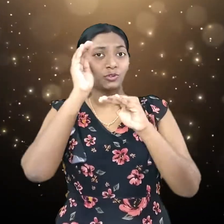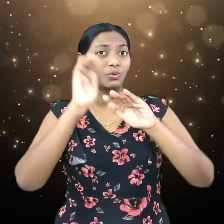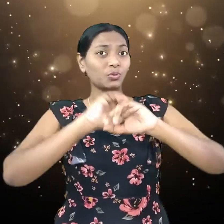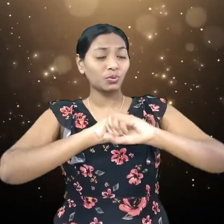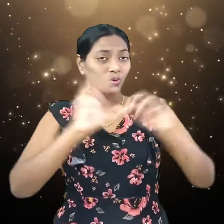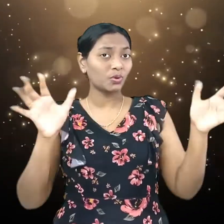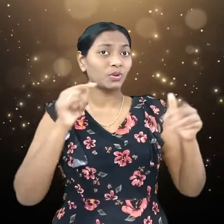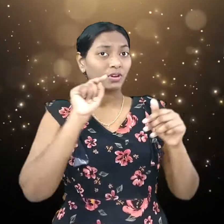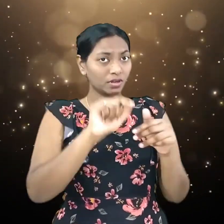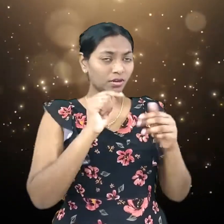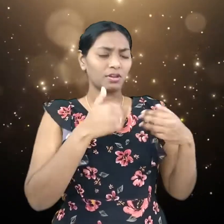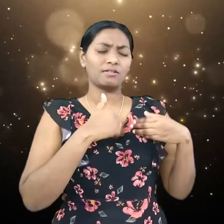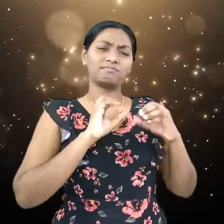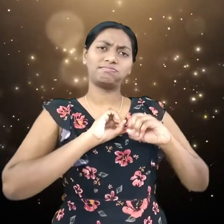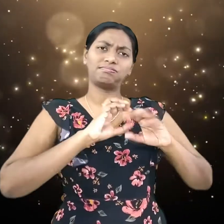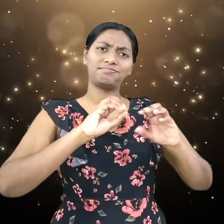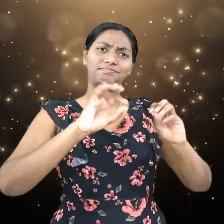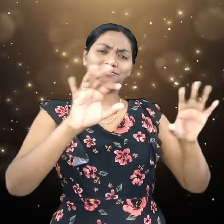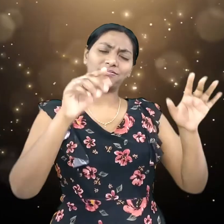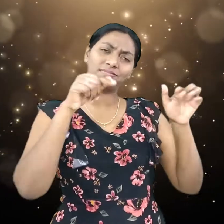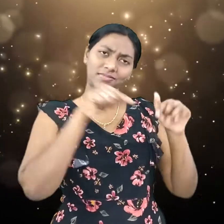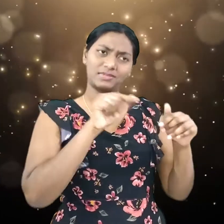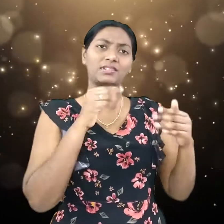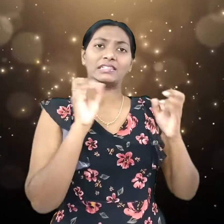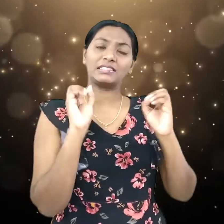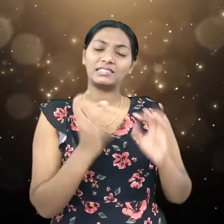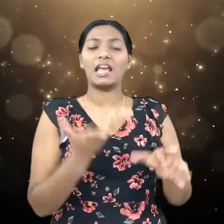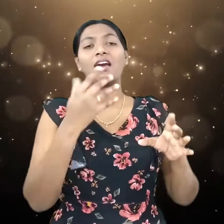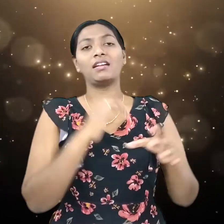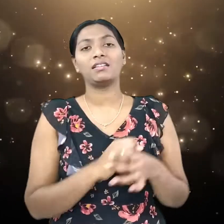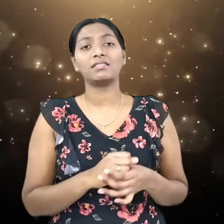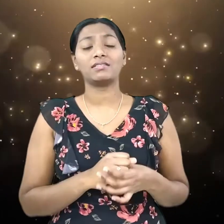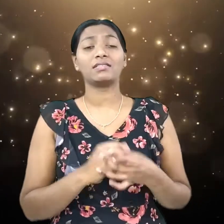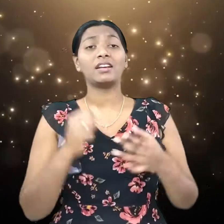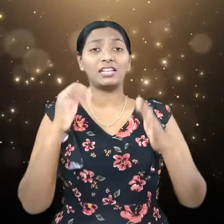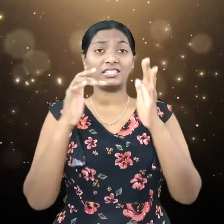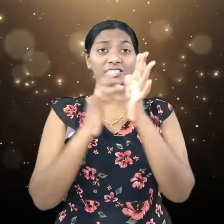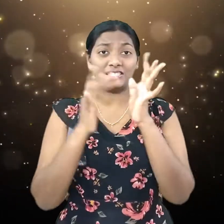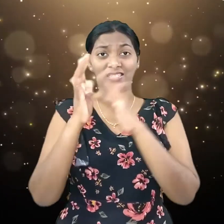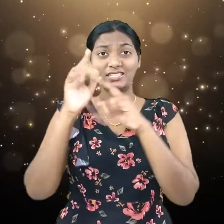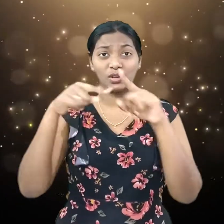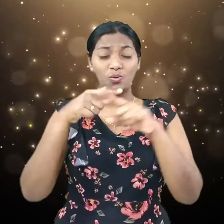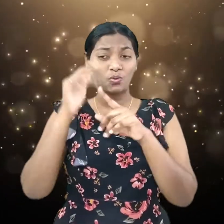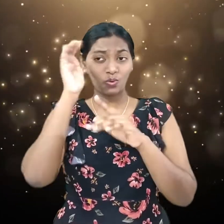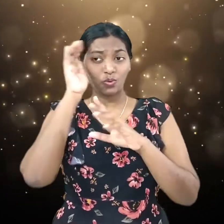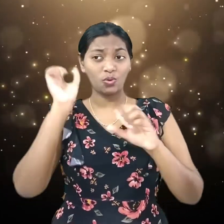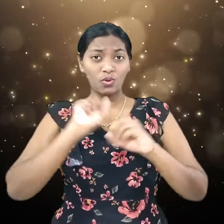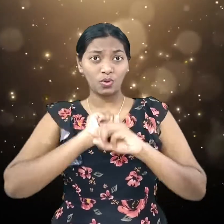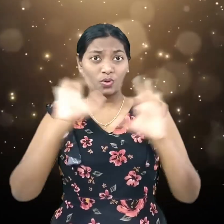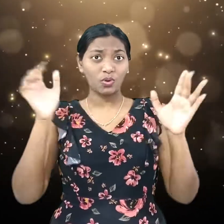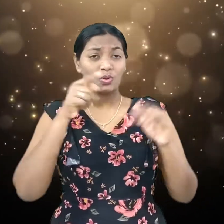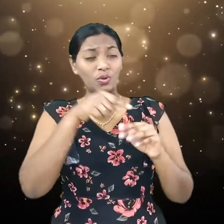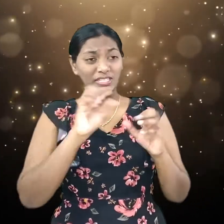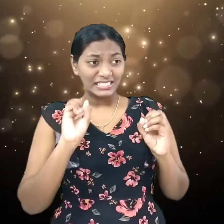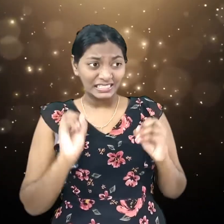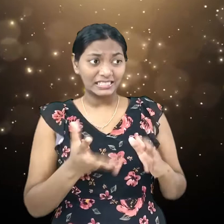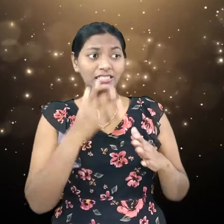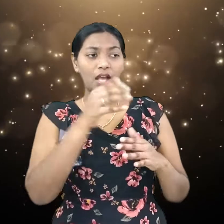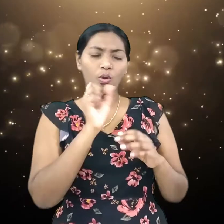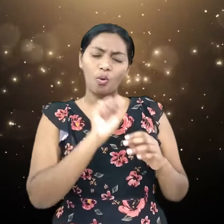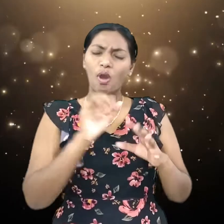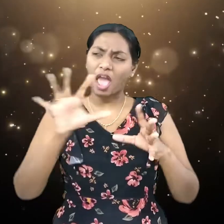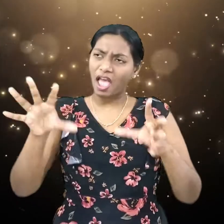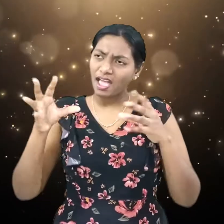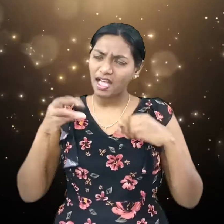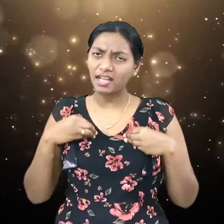कि सुसमाचार का तेजोमय प्रकाश उनके हृदय में चमकेगा और वे सच्चाई के ज्ञान में आ जाएंगे।